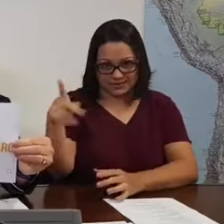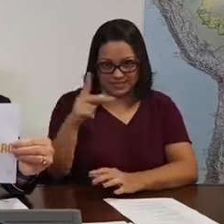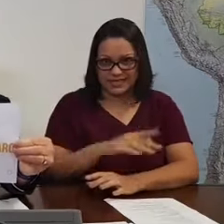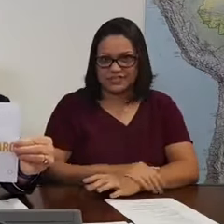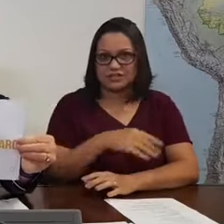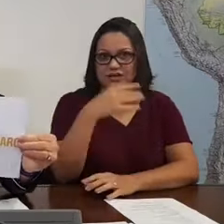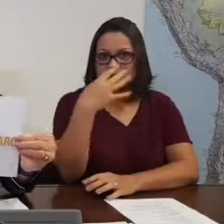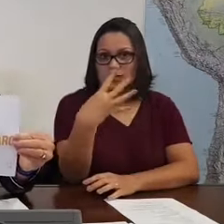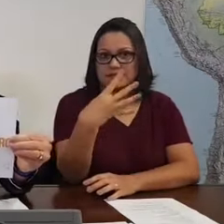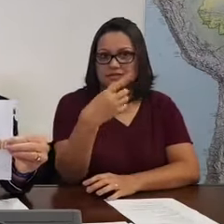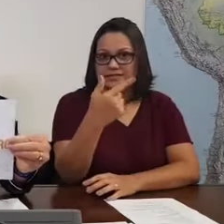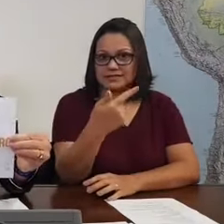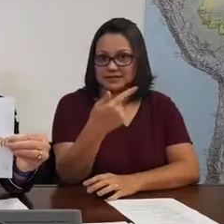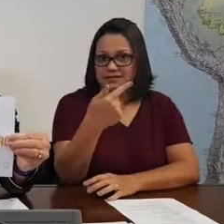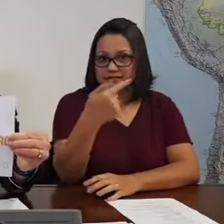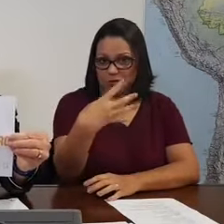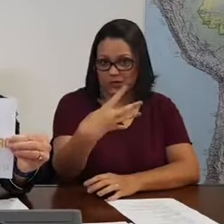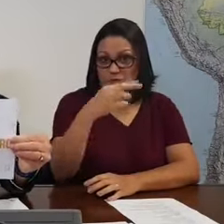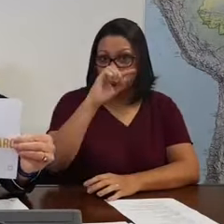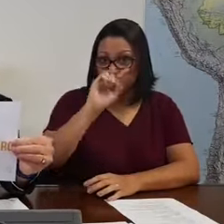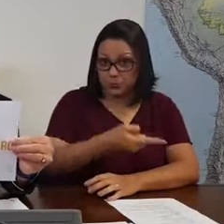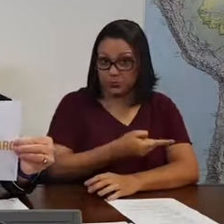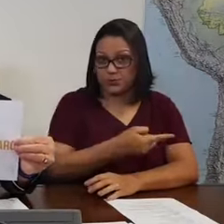com 474 mil